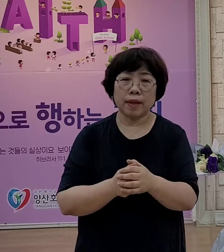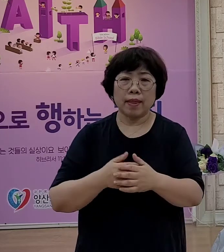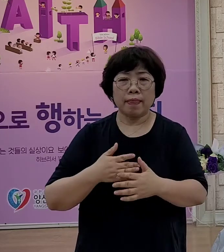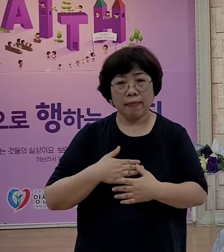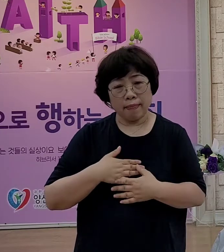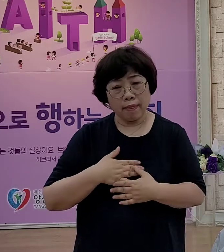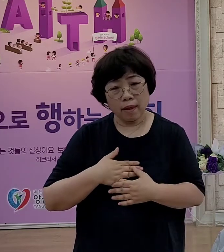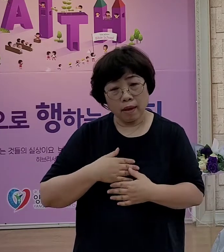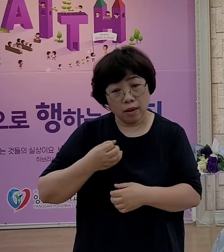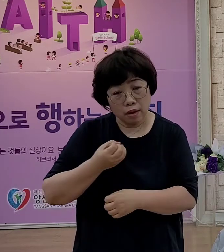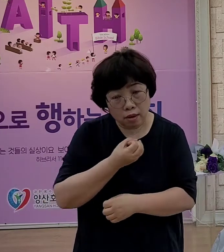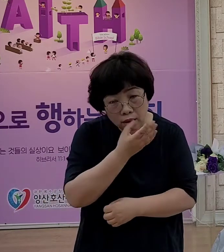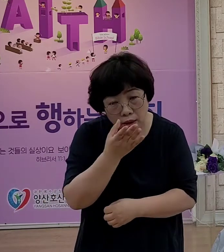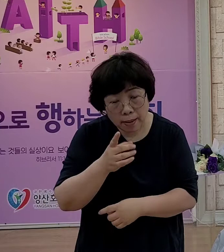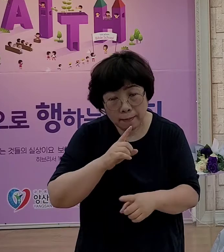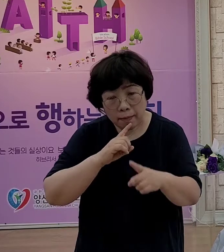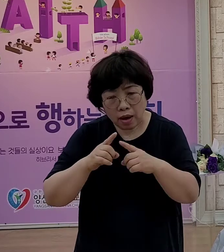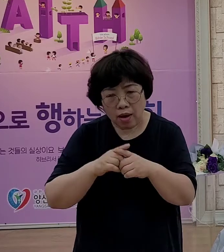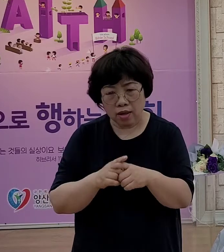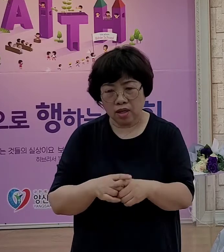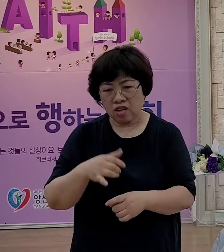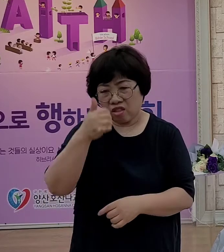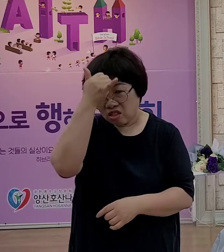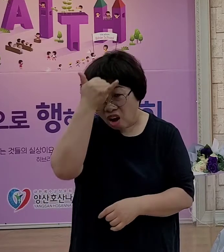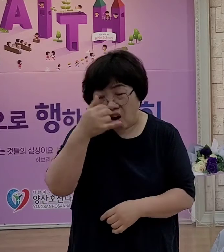있는 말이 덕이 되는가,